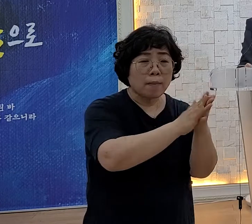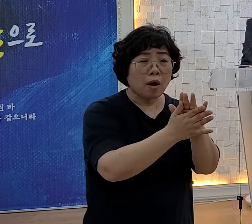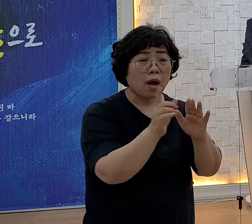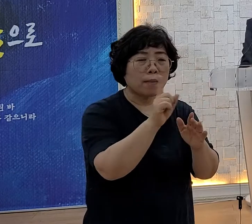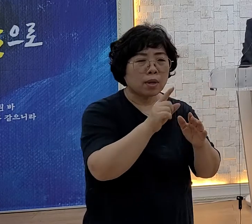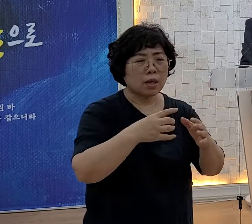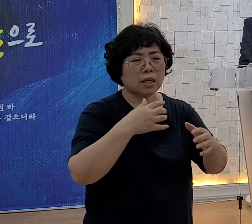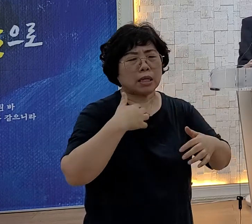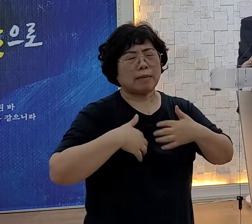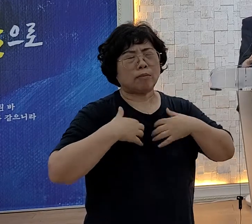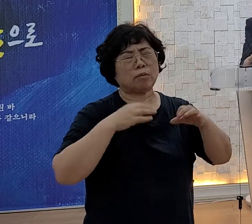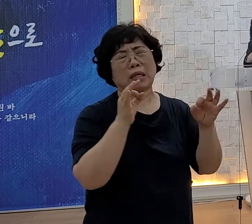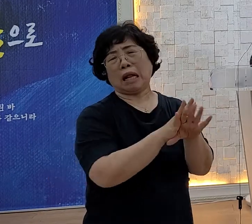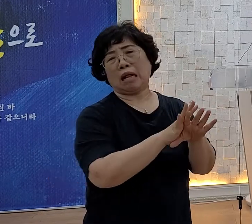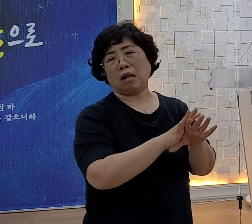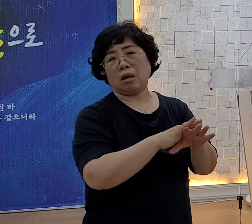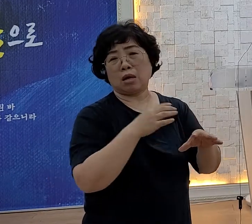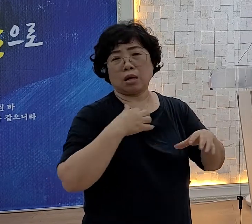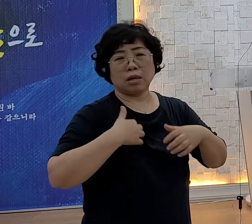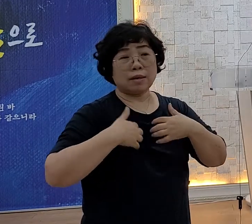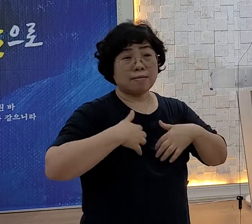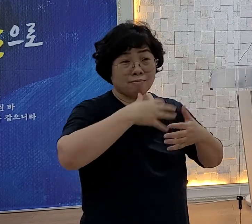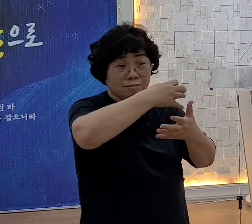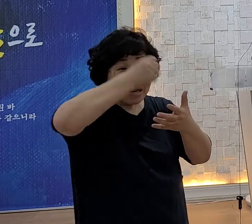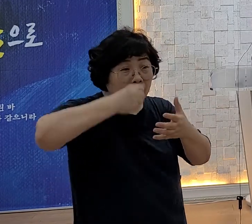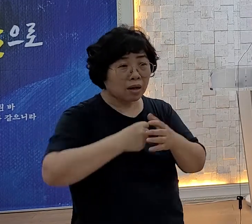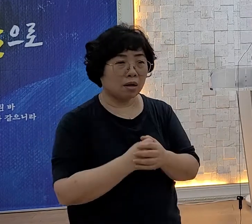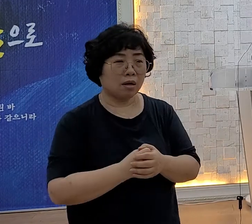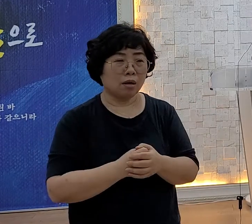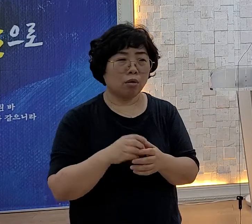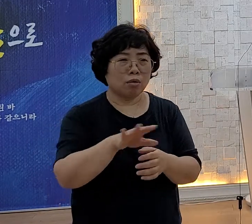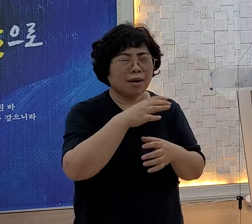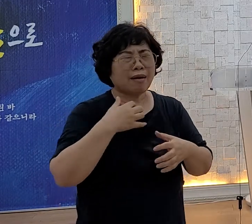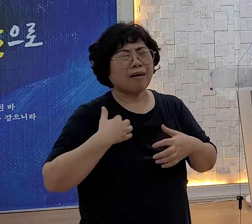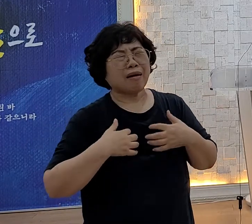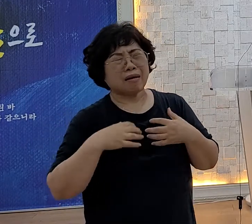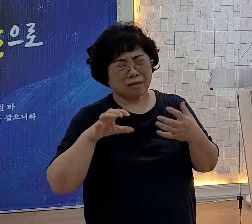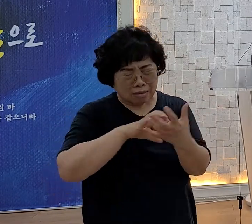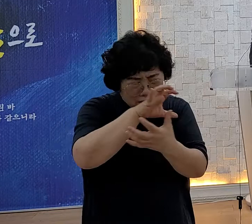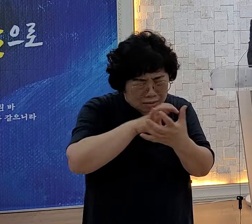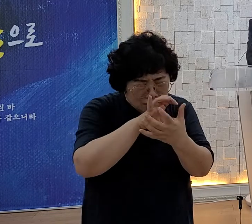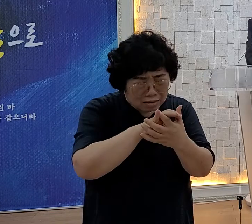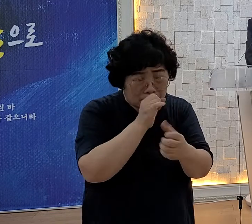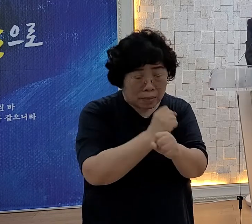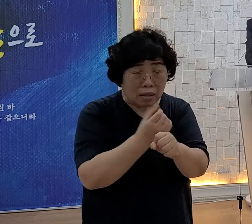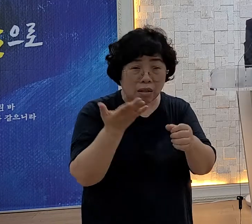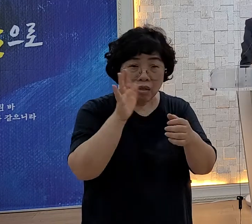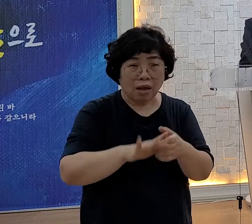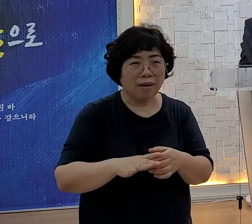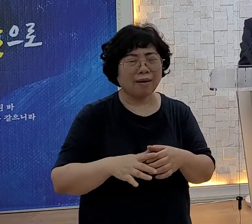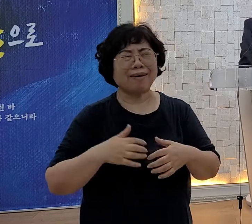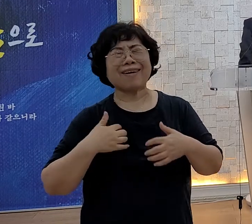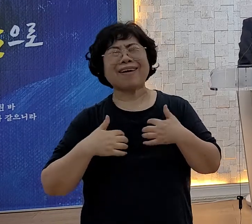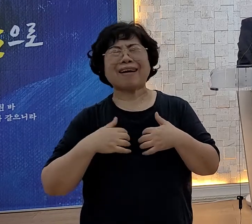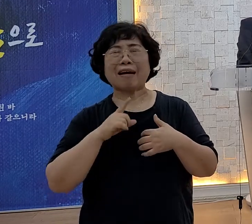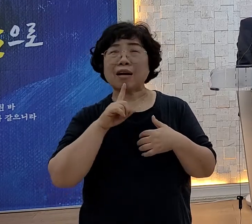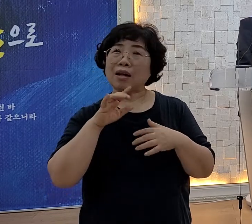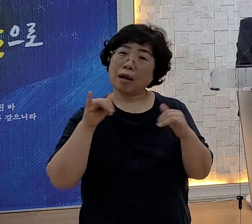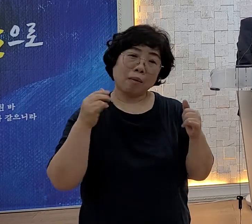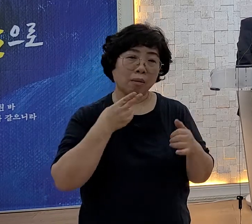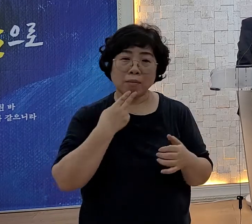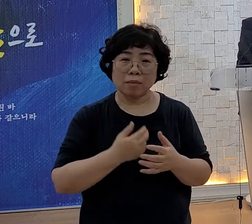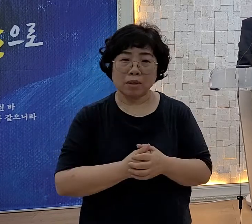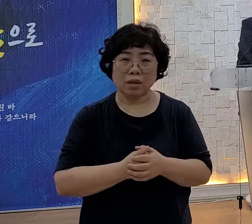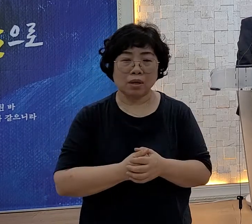빼앗아가요. 여러분 우리에게 환난이 왔는데, 어려움이 왔는데 좋아라 하는 사람이 있습니까? 없다.